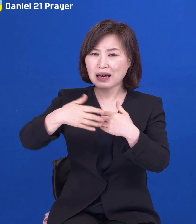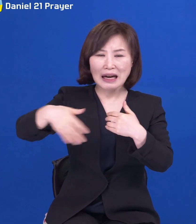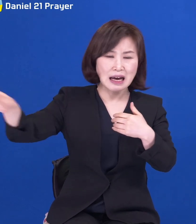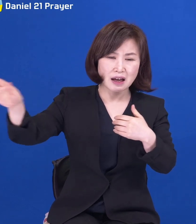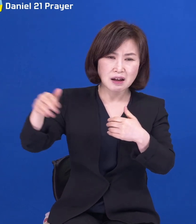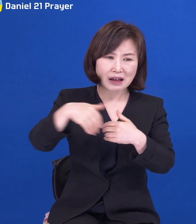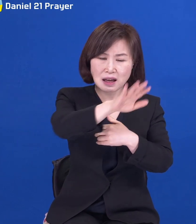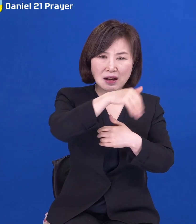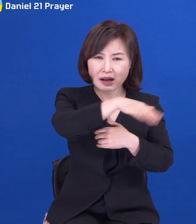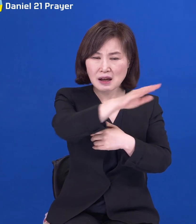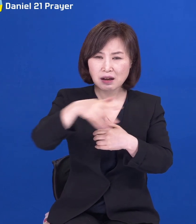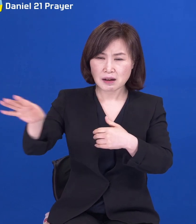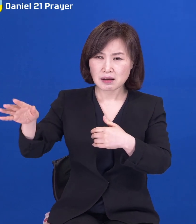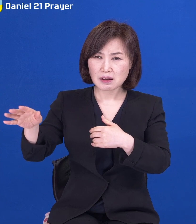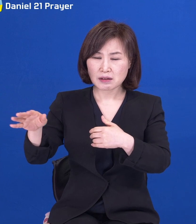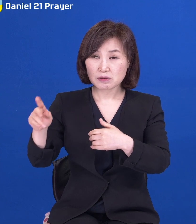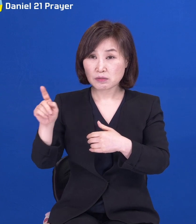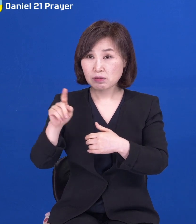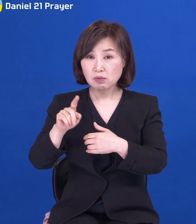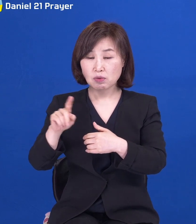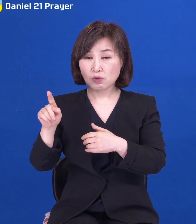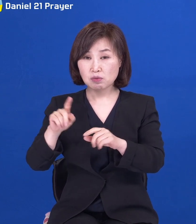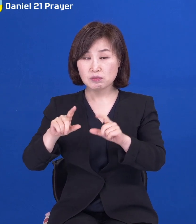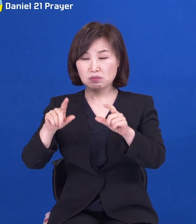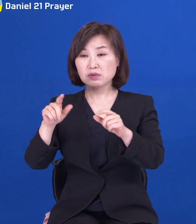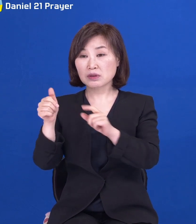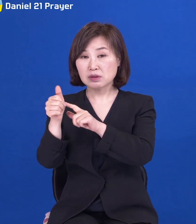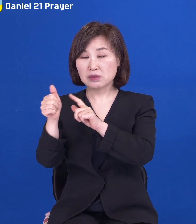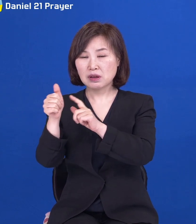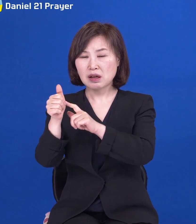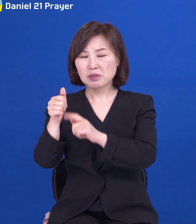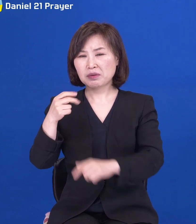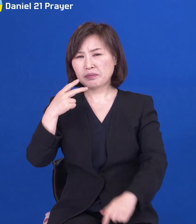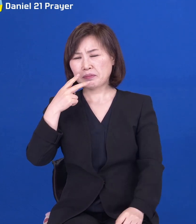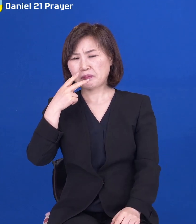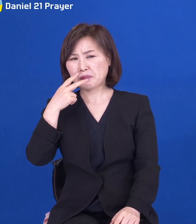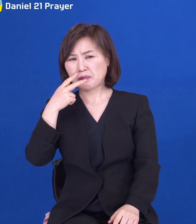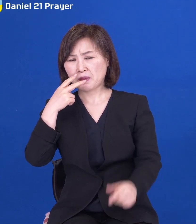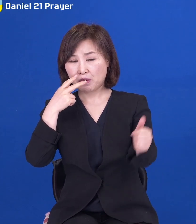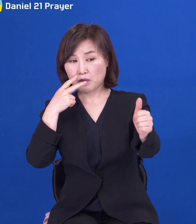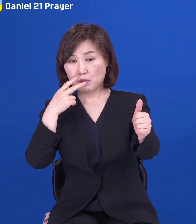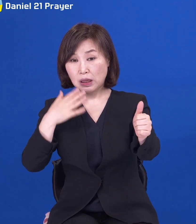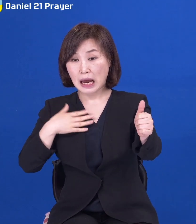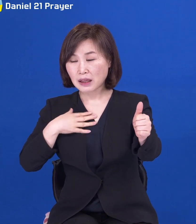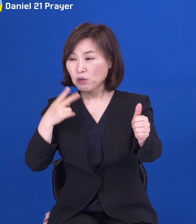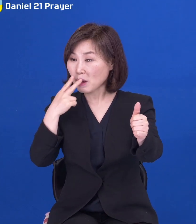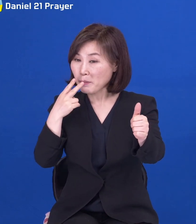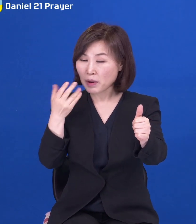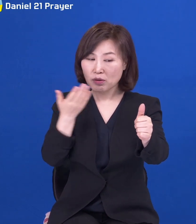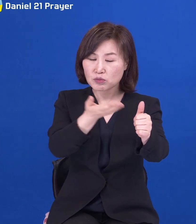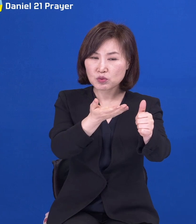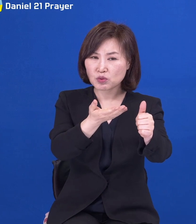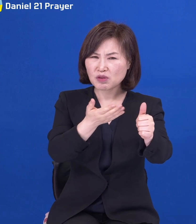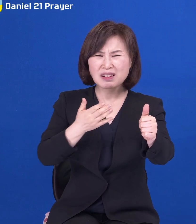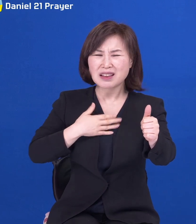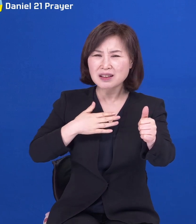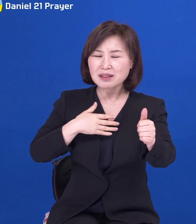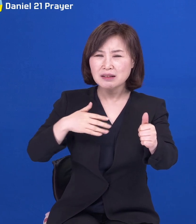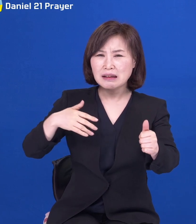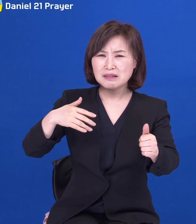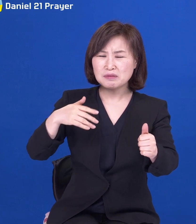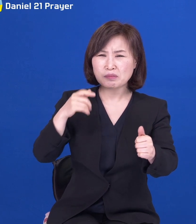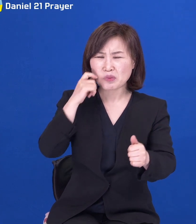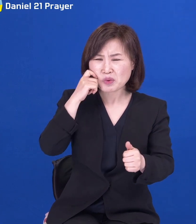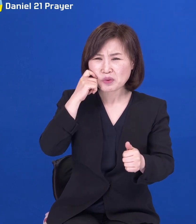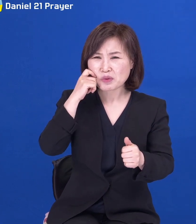그런데 담배를 탁 피우더라고요. 담배를 피우면서 야 저한테 담배를 주더라고요. 근데 저는 그때 담배를 못 피웠어요.